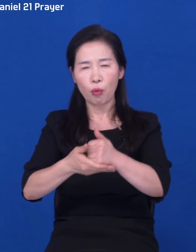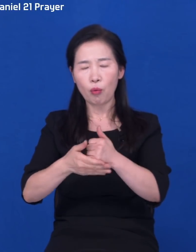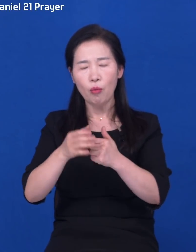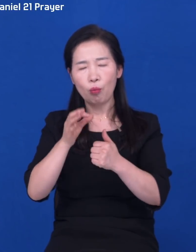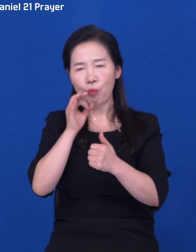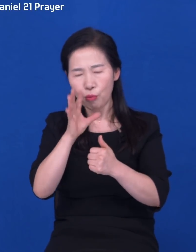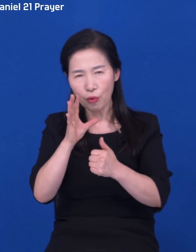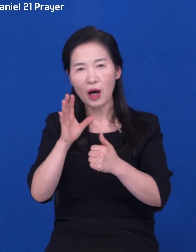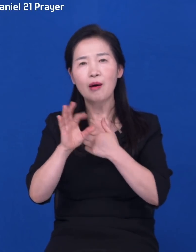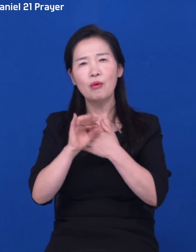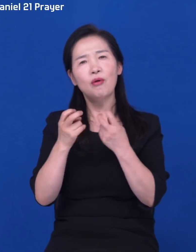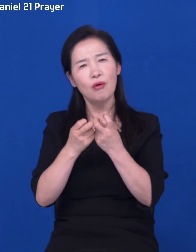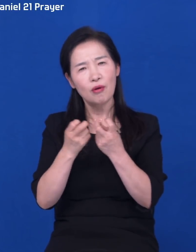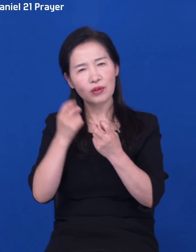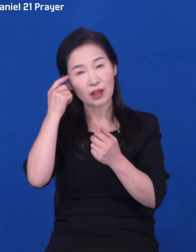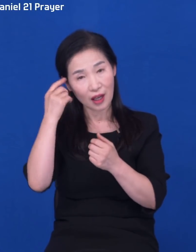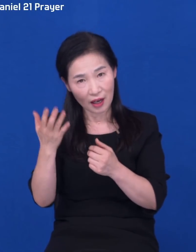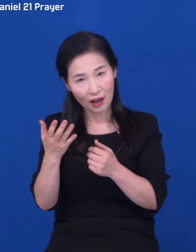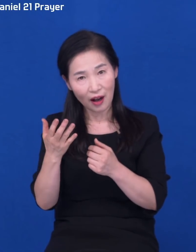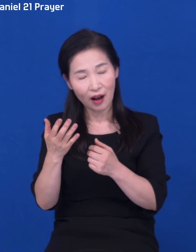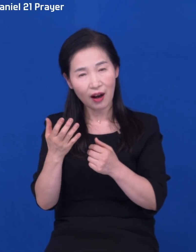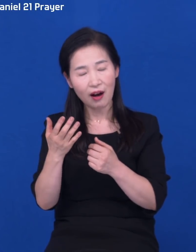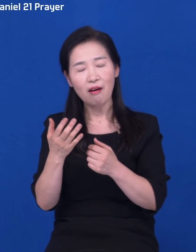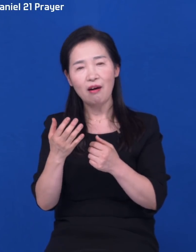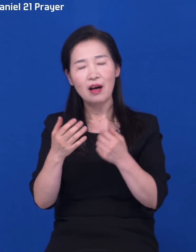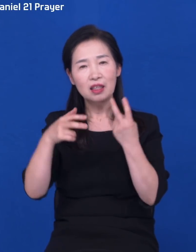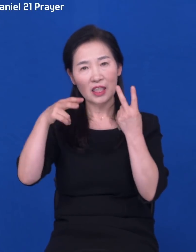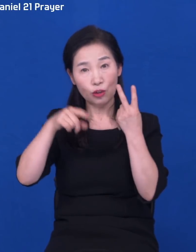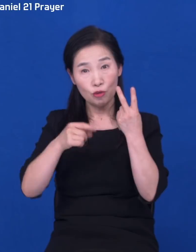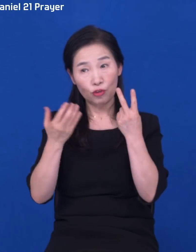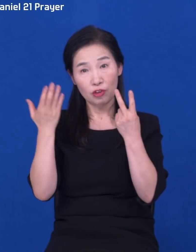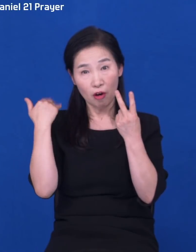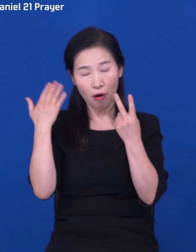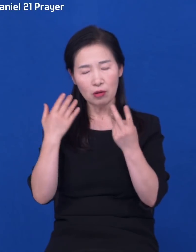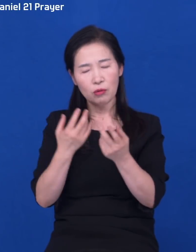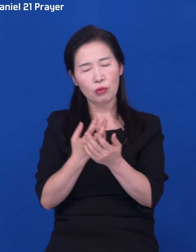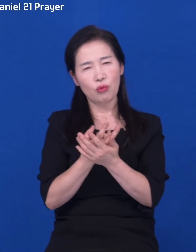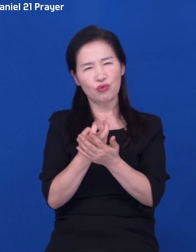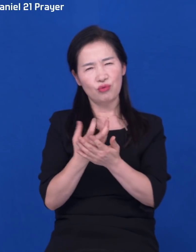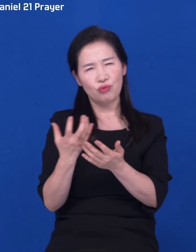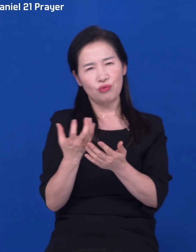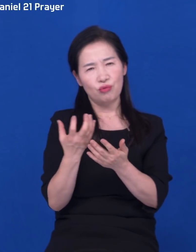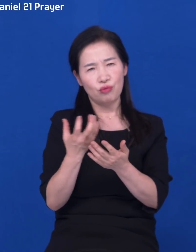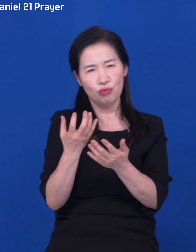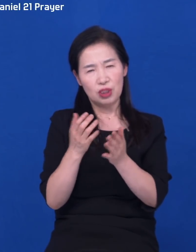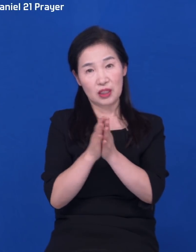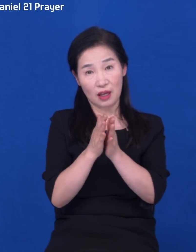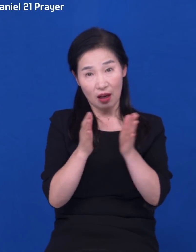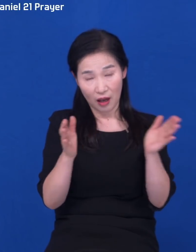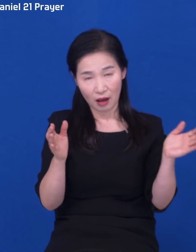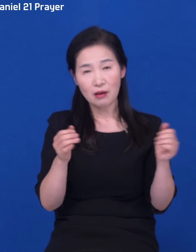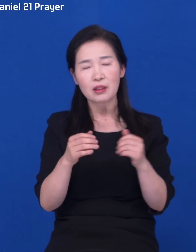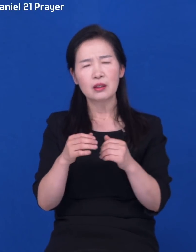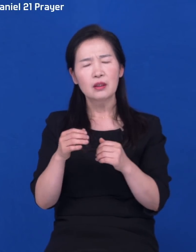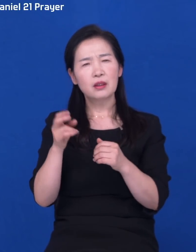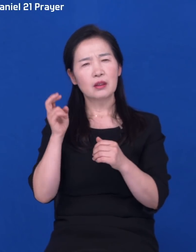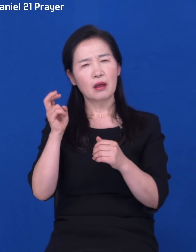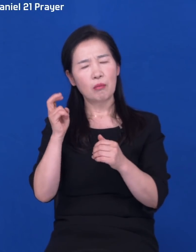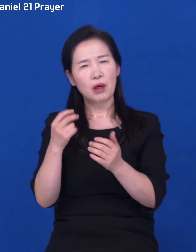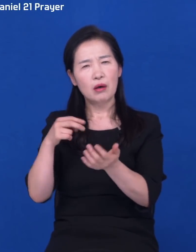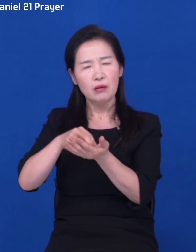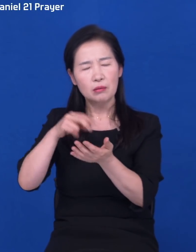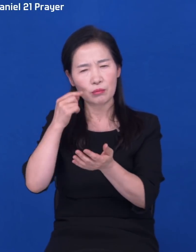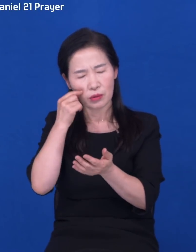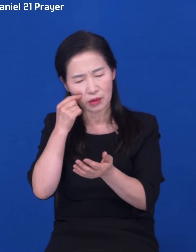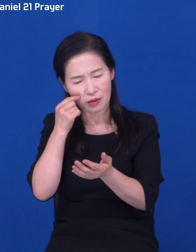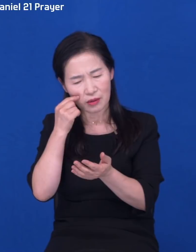그래서 한 2주 전에 통증도 시작이 됐기 때문에 아무래도 내가 그 자리를 못 가면 어떡하지?